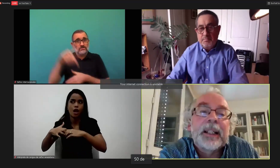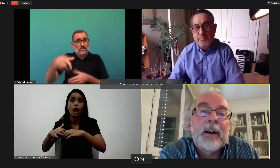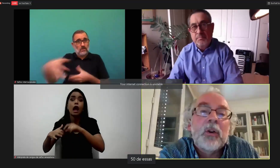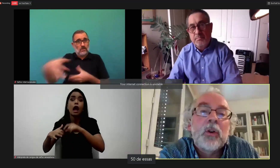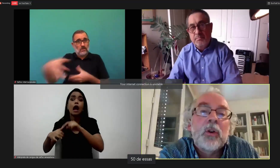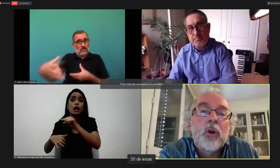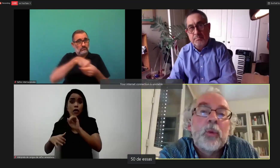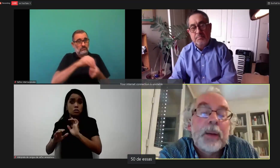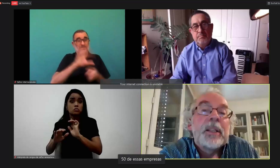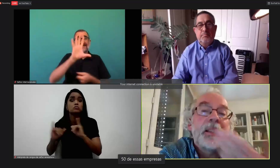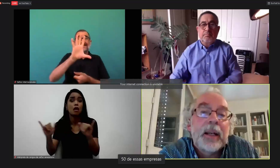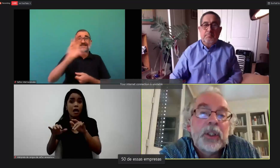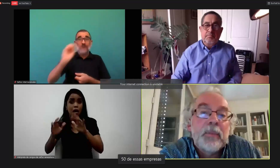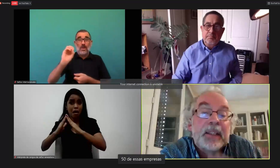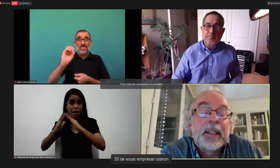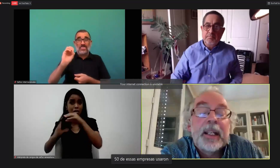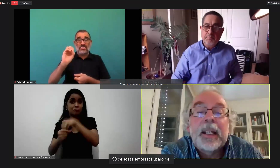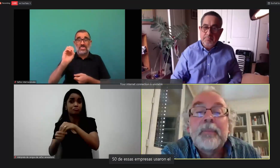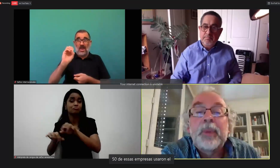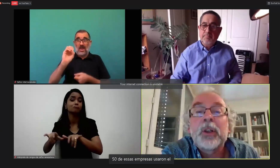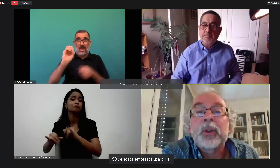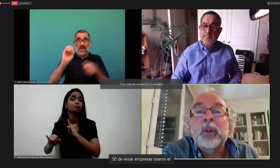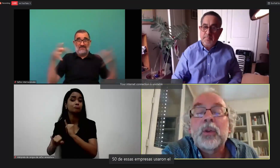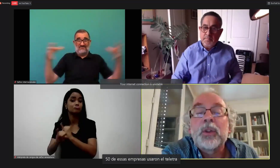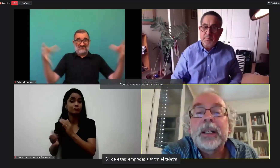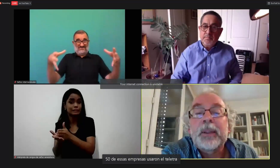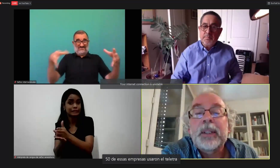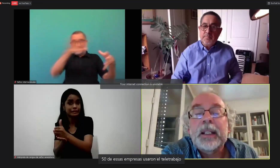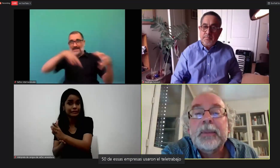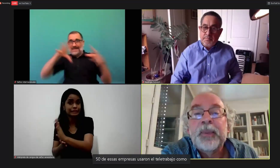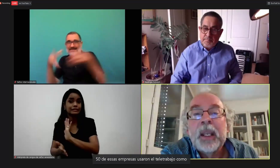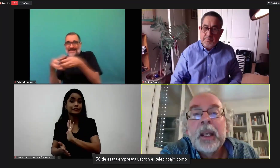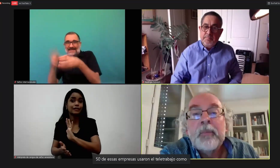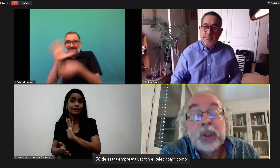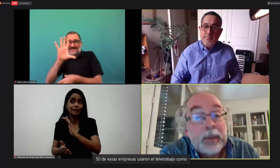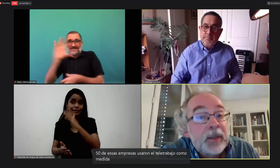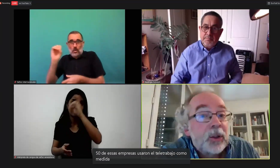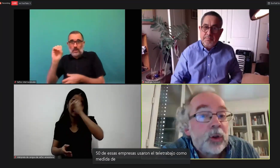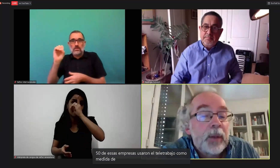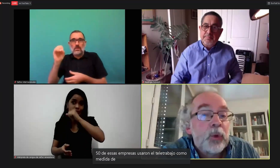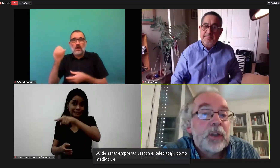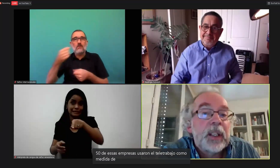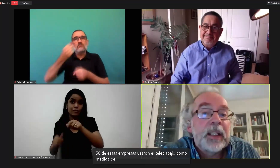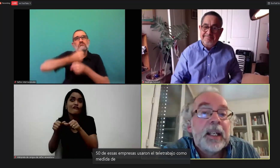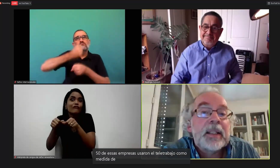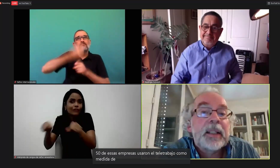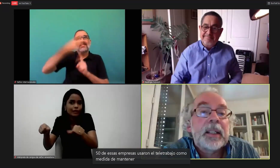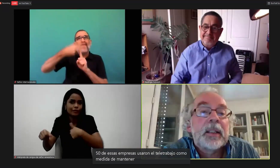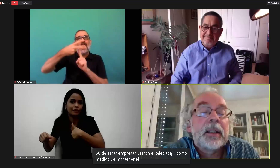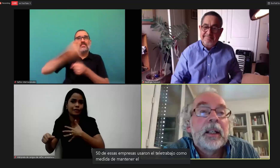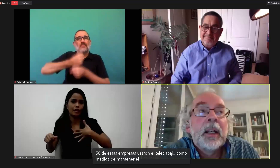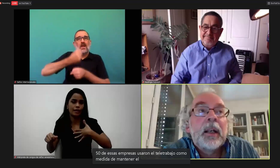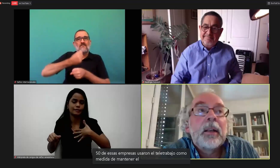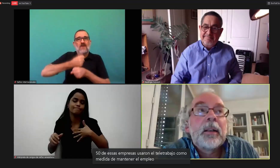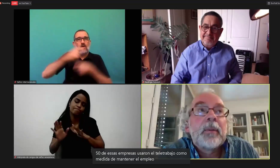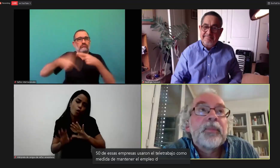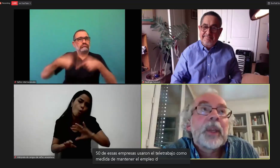el teletrabajo como una medida, digamos, de mantener el empleo de personas con discapacidad. Pero también es cierto que muchas de ellas